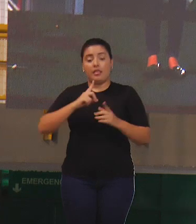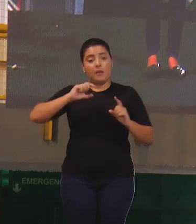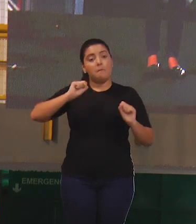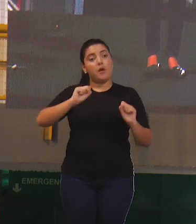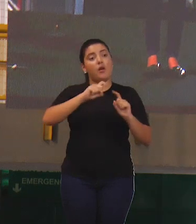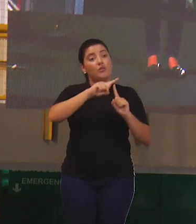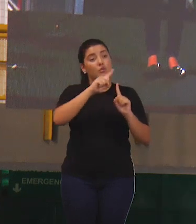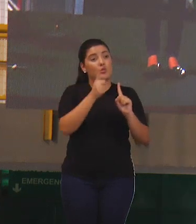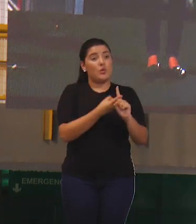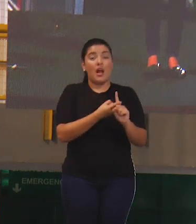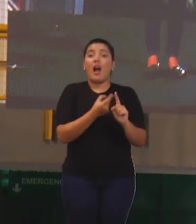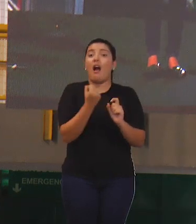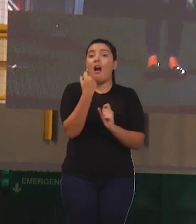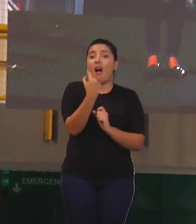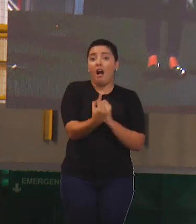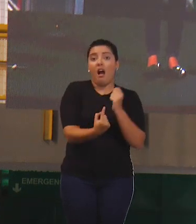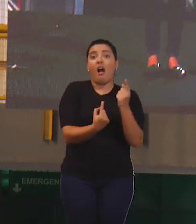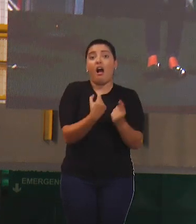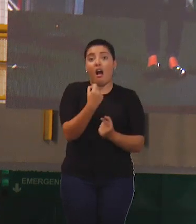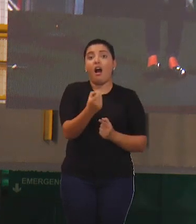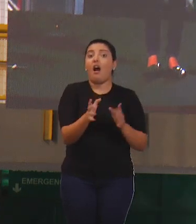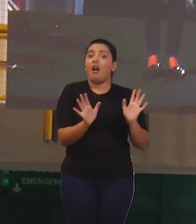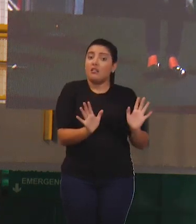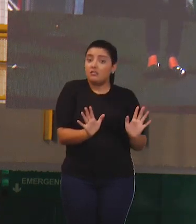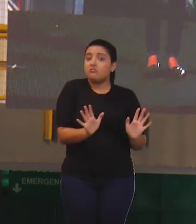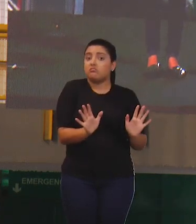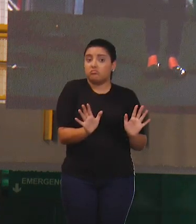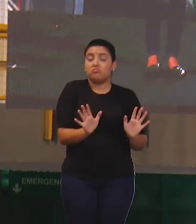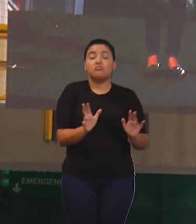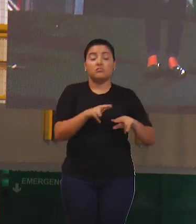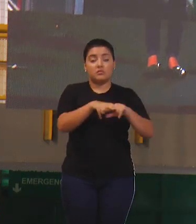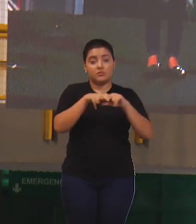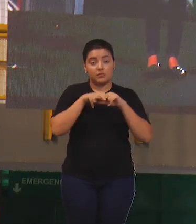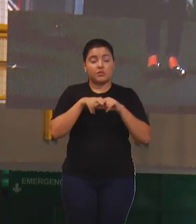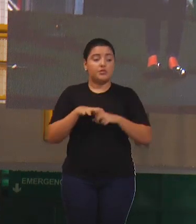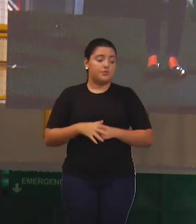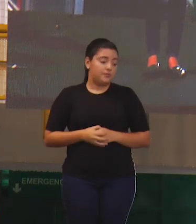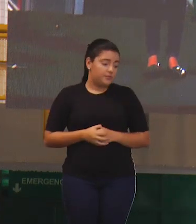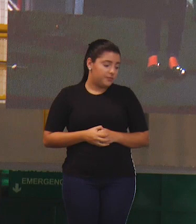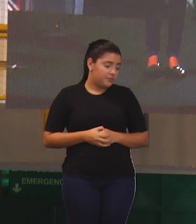gestação é mais rara do que a pessoa não é hermafrodita. É bom deixar bem claro isso.